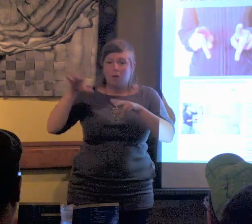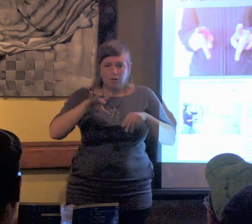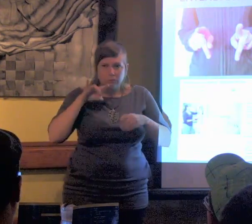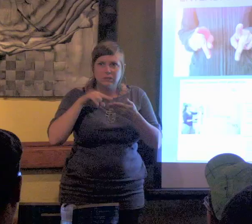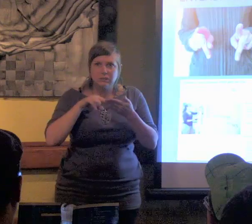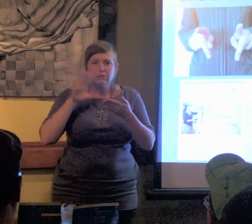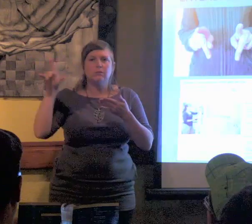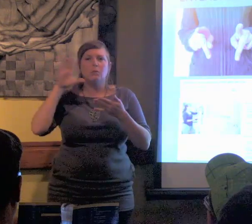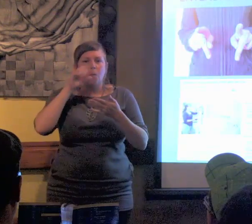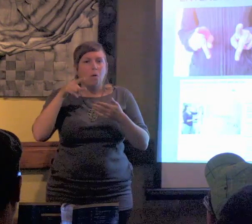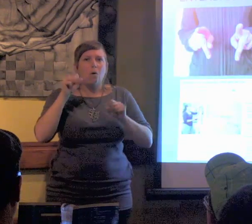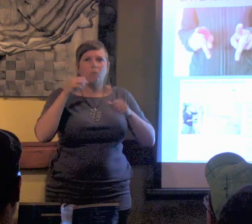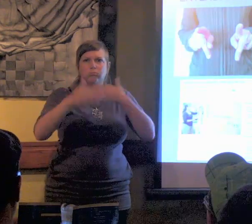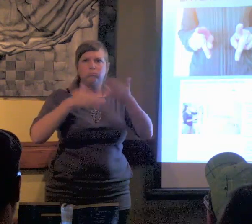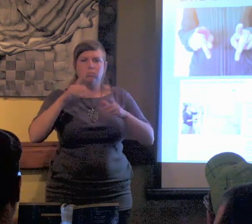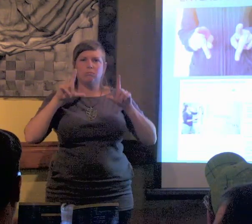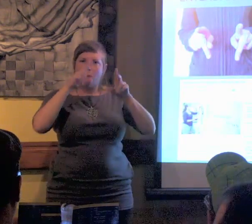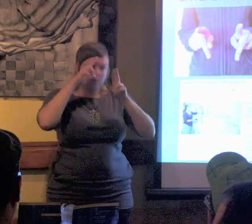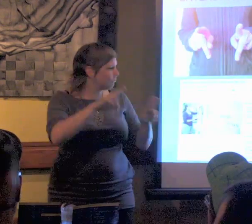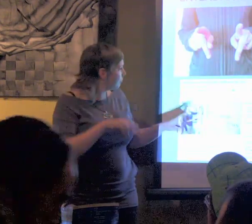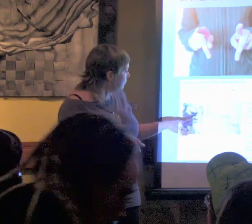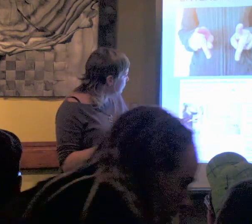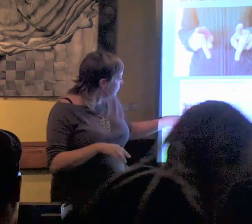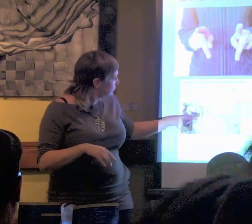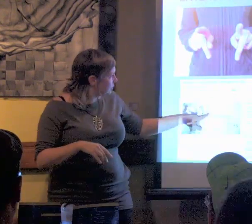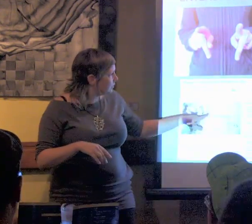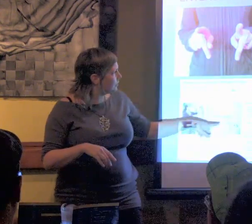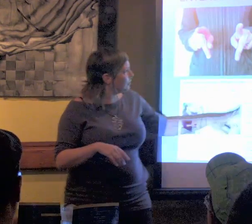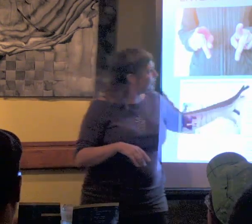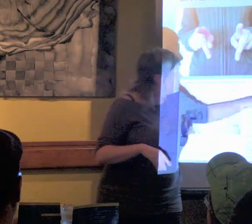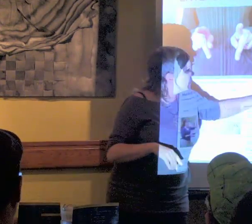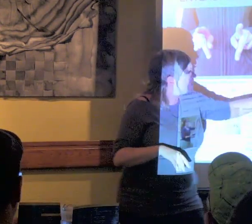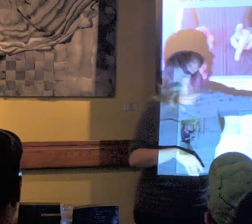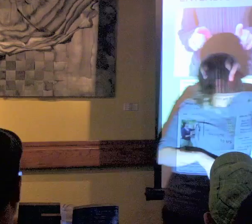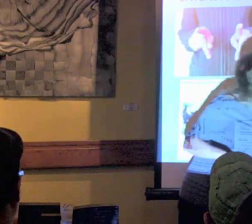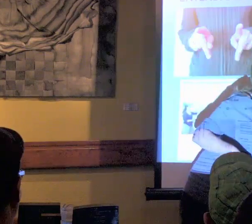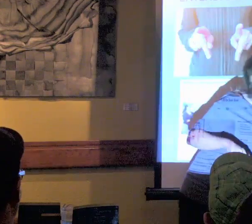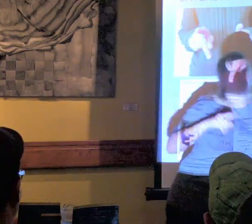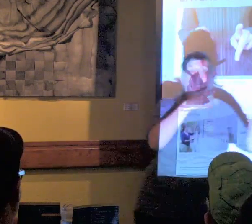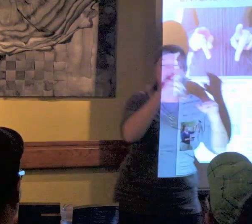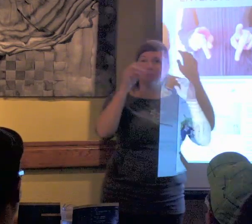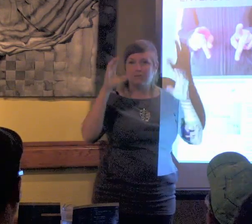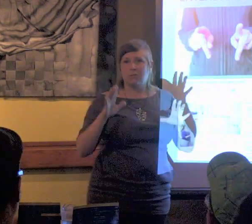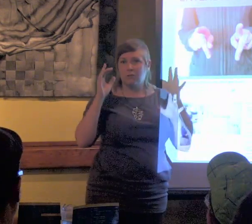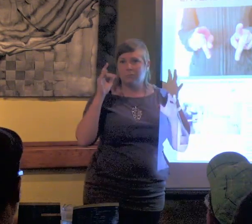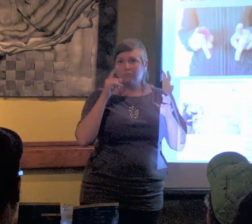c'est quelqu'un, en fait, qui a trouvé ça à l'extérieur. Il a dit, bien, on va faire les démarches, on va lui remettre une plaque commémorative. Donc, vous l'avez